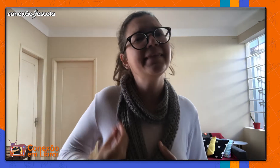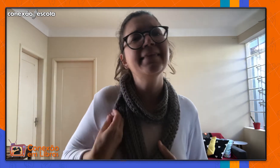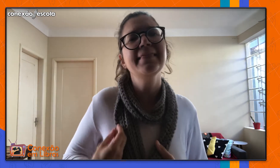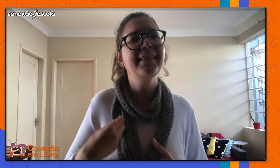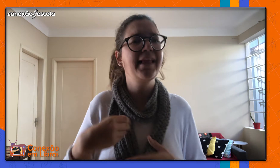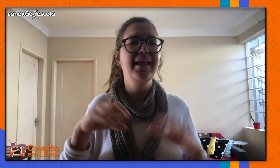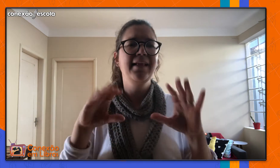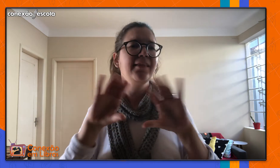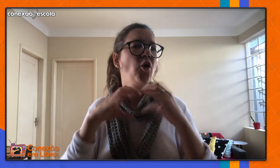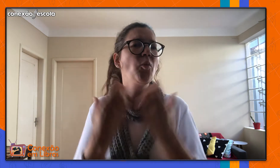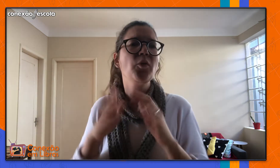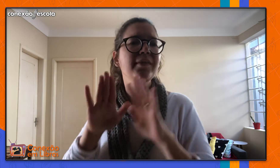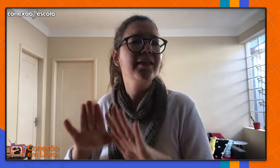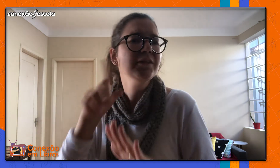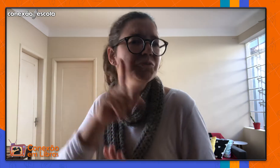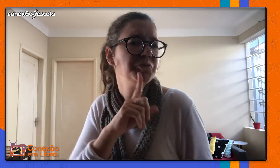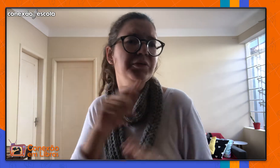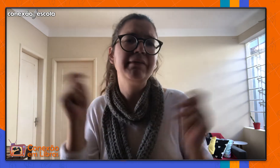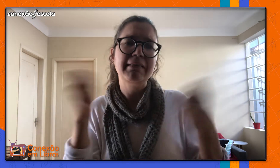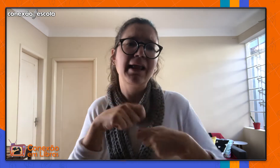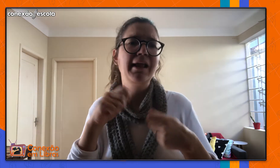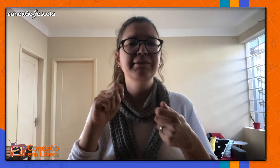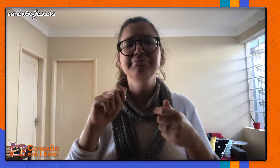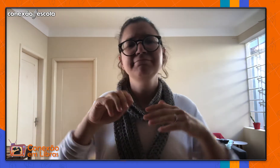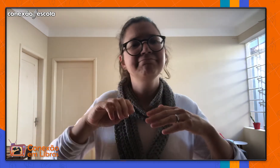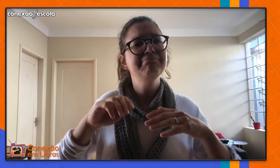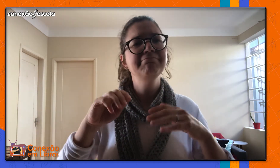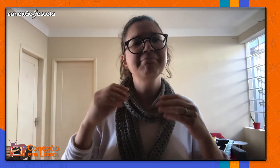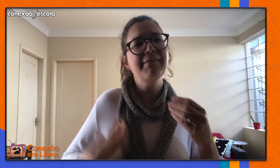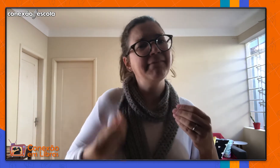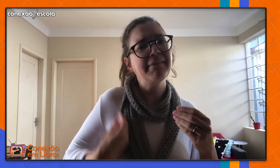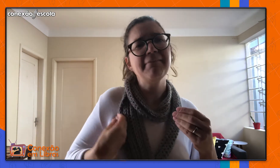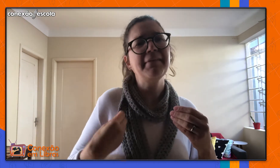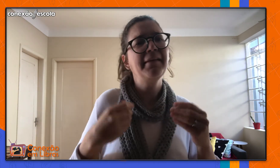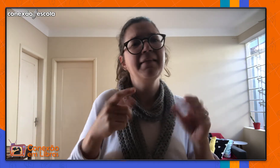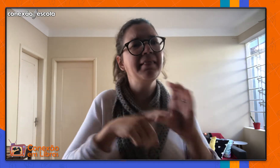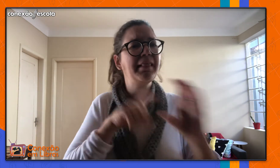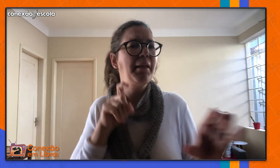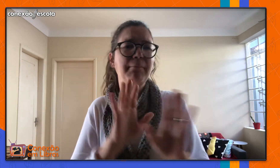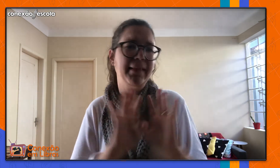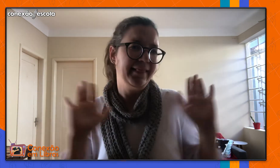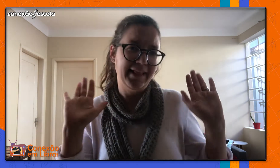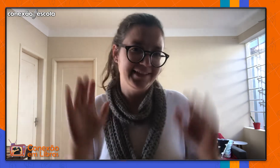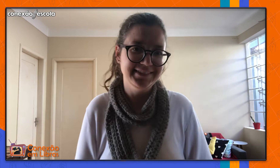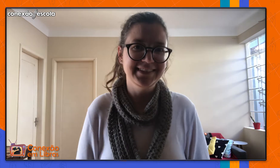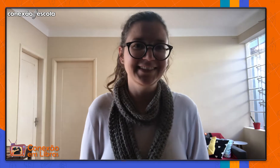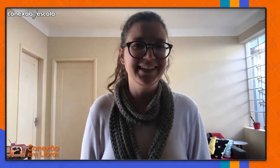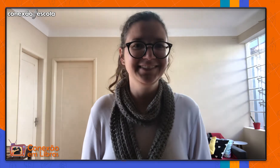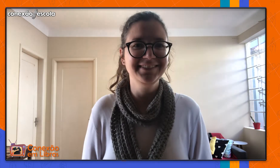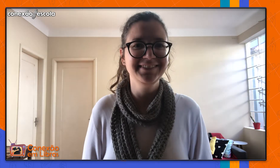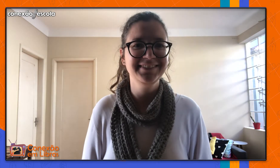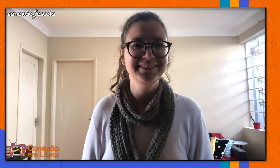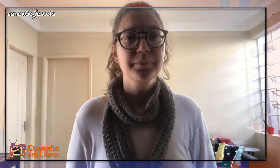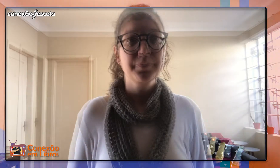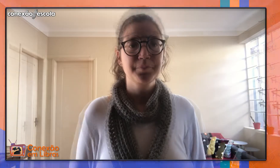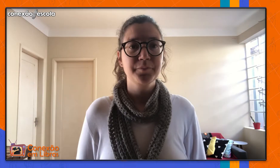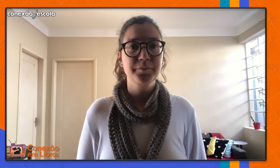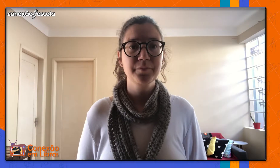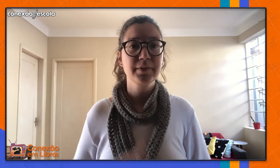todo o desenvolvimento. A vida da comunidade surda é assim, e dá para que eles vivam com essa independência. A